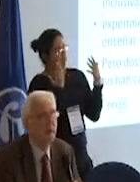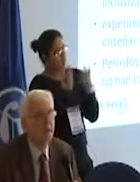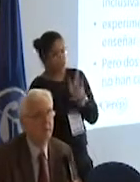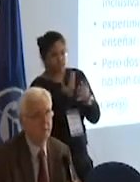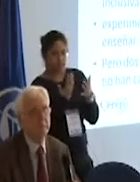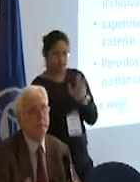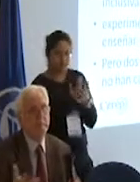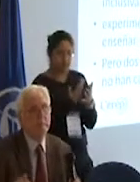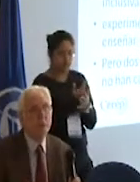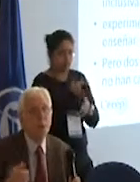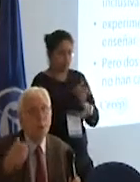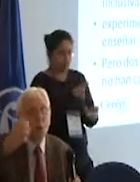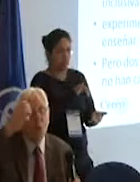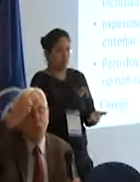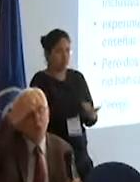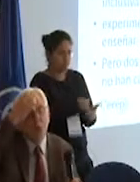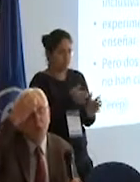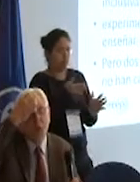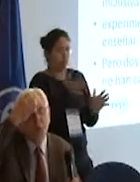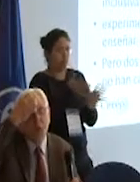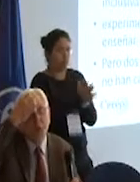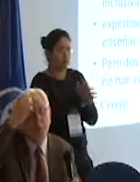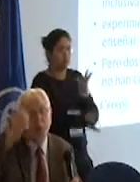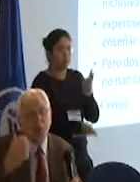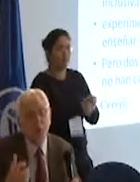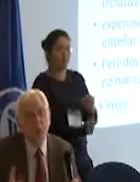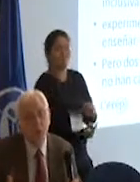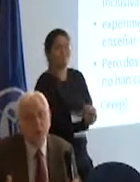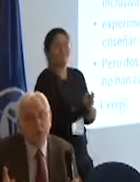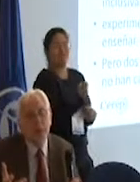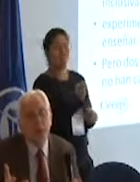con lo que expuso y no estaba muy informada.